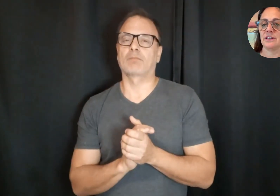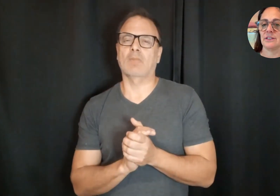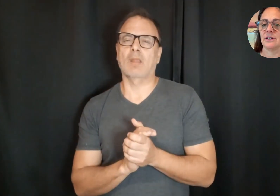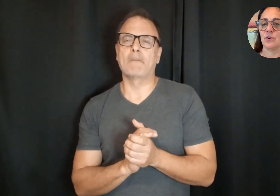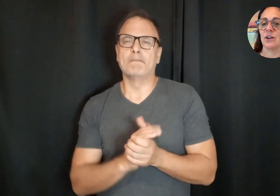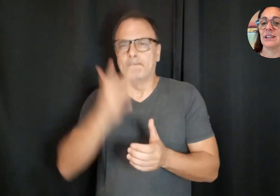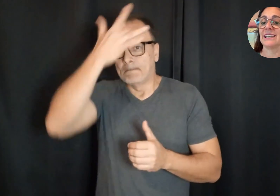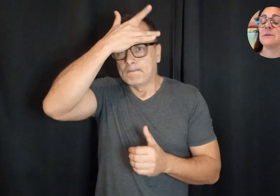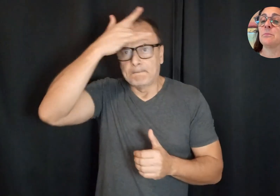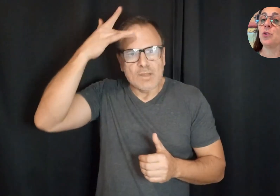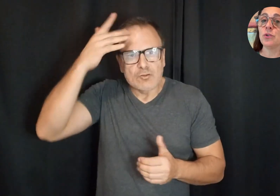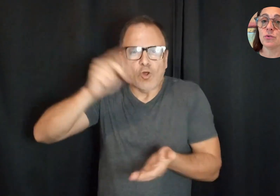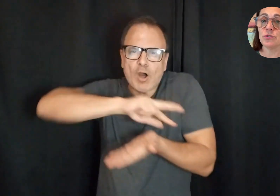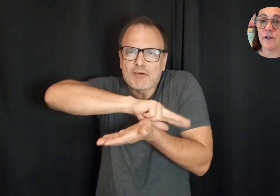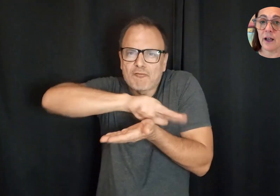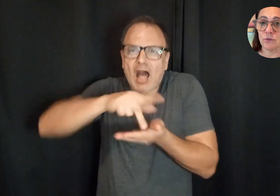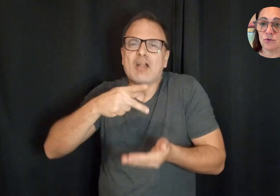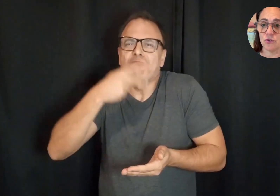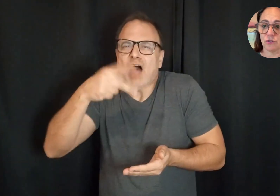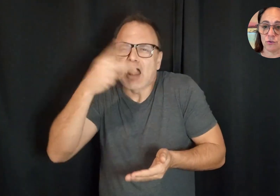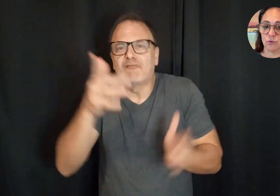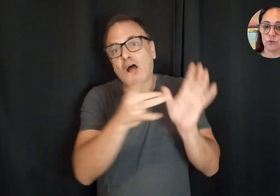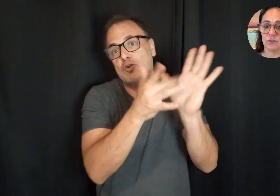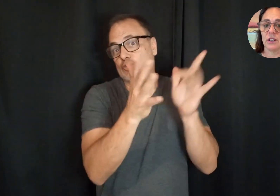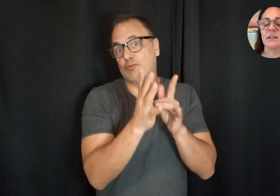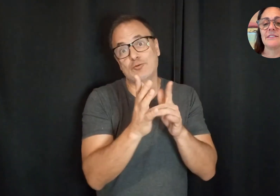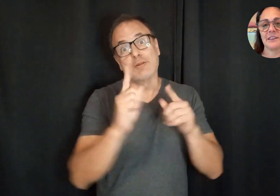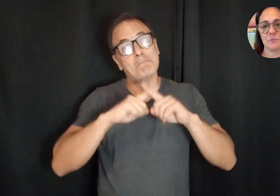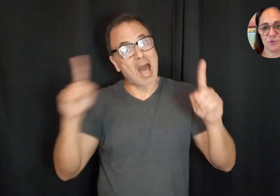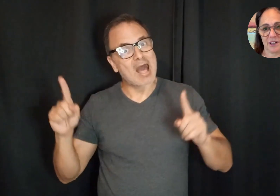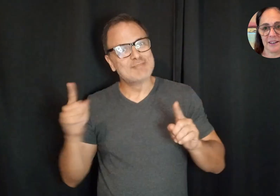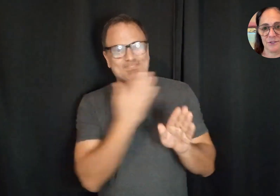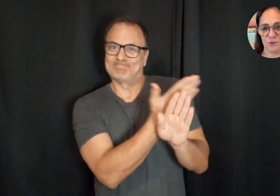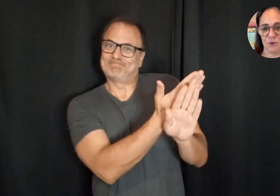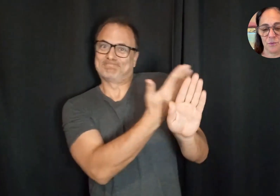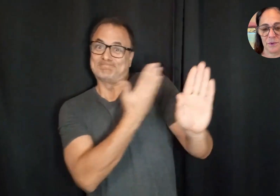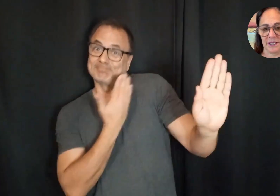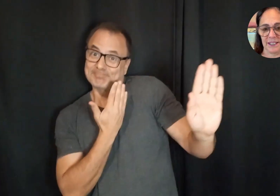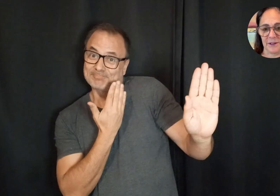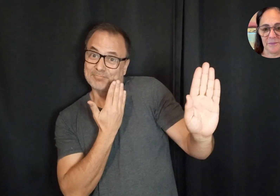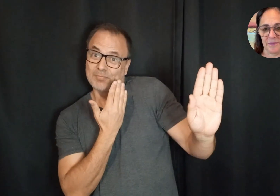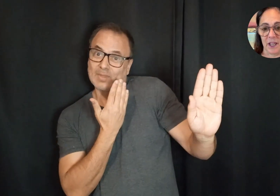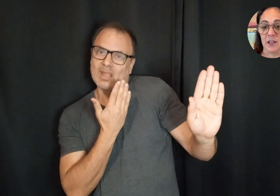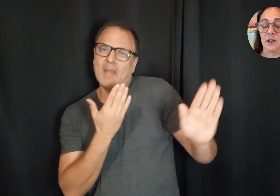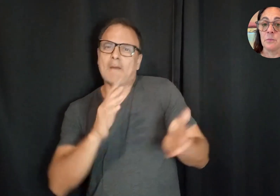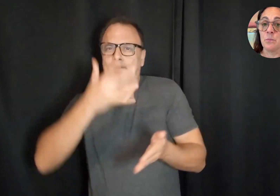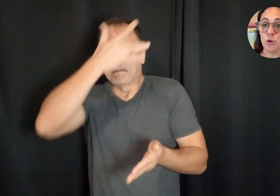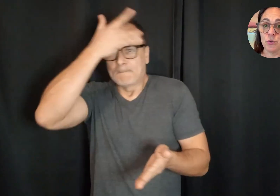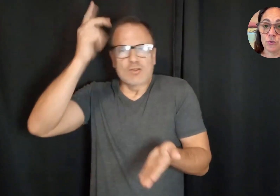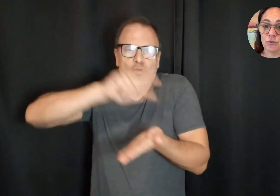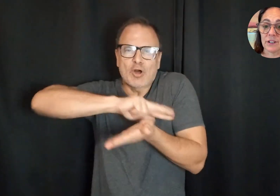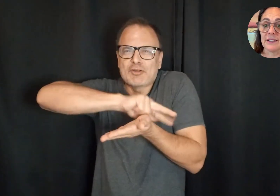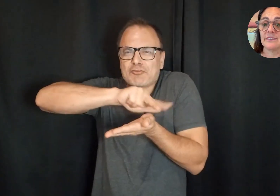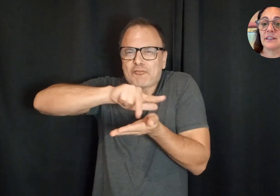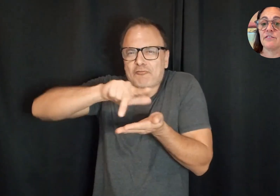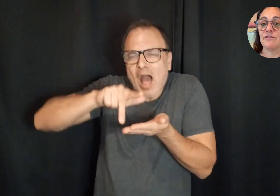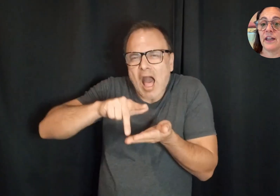dizer que muitos falam de Jesus sem buscar a sua companhia. Muitos se referem